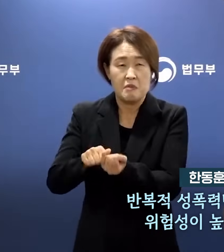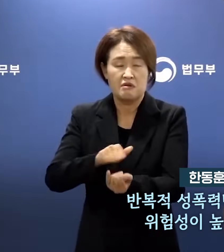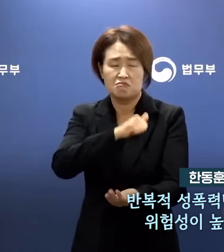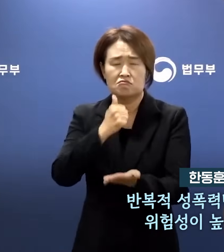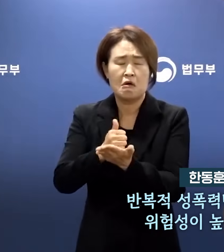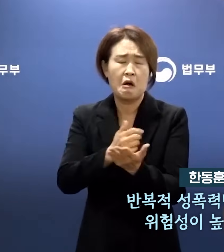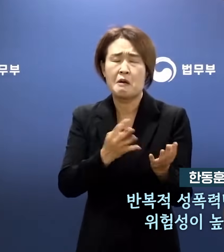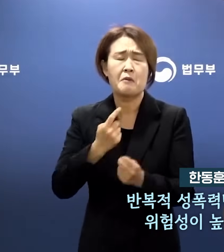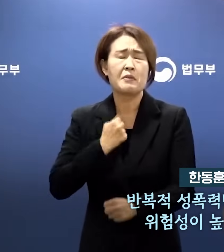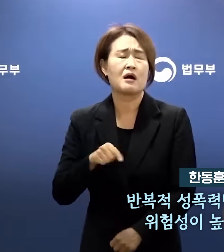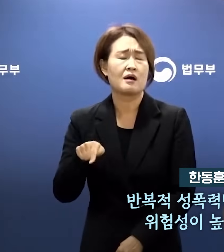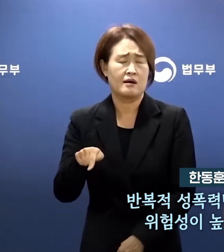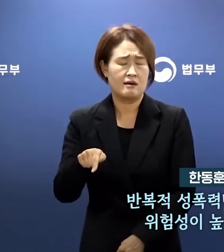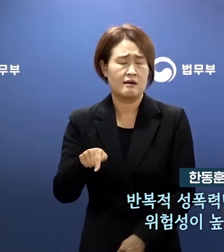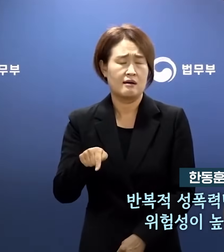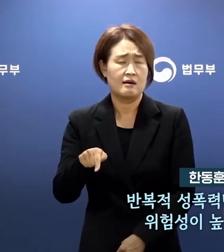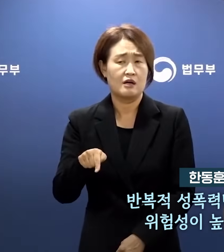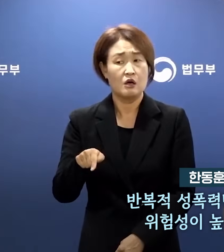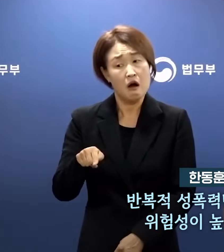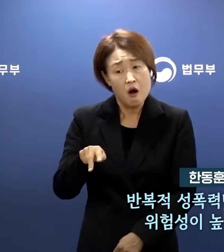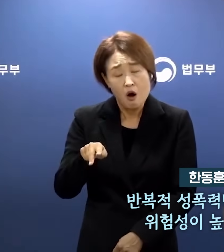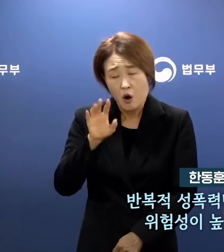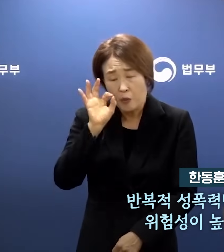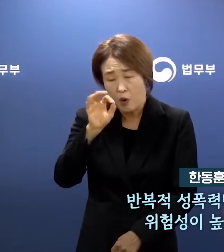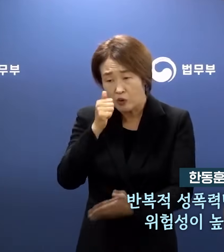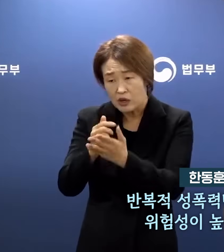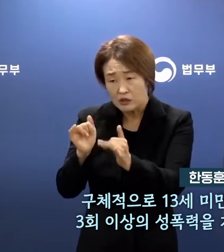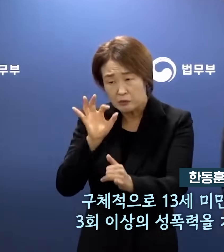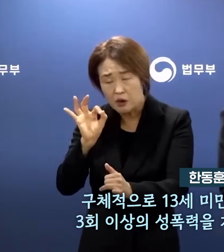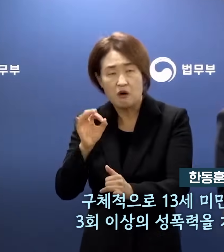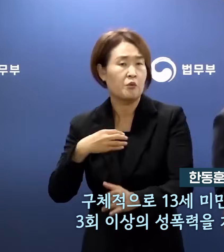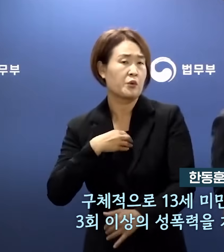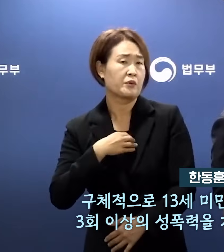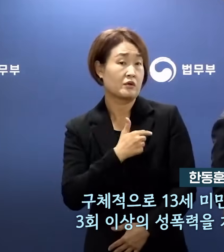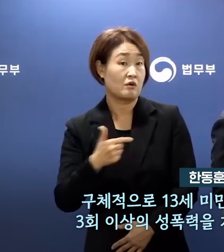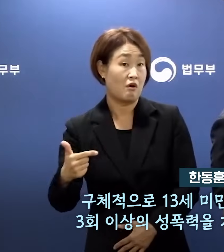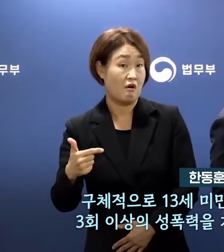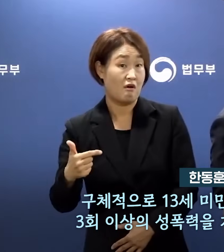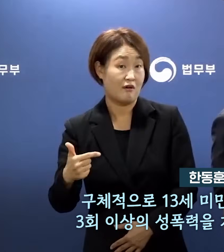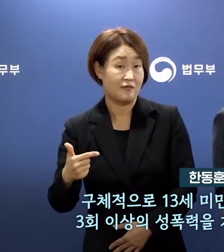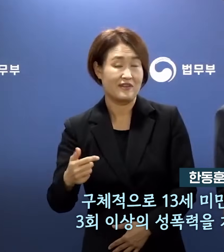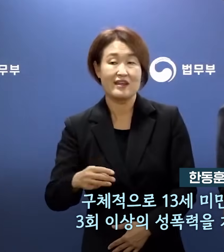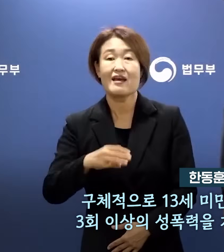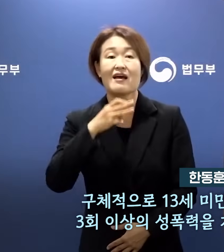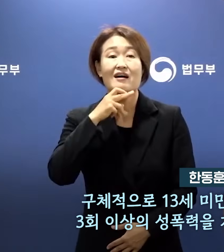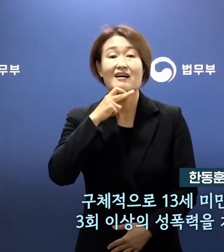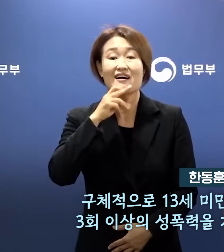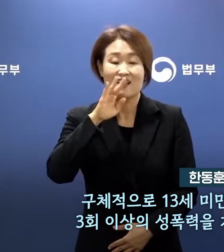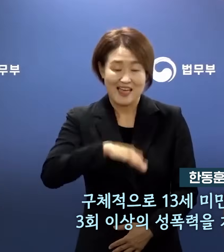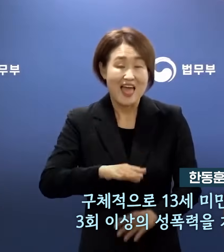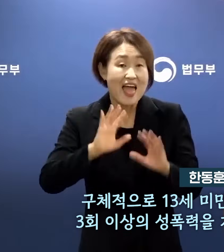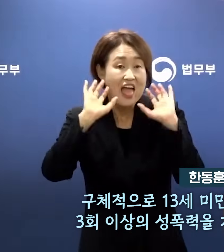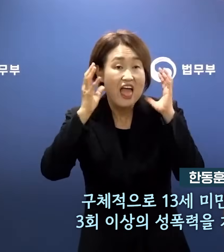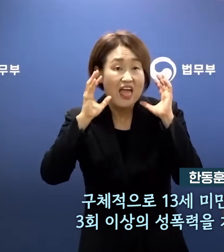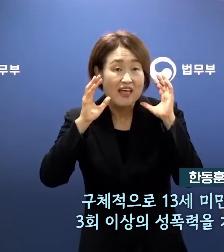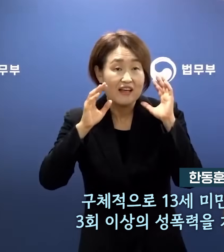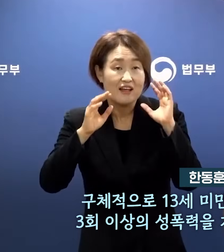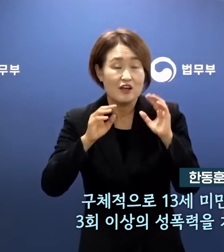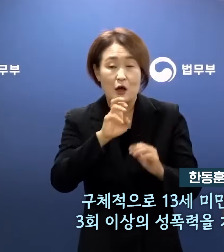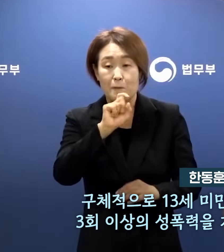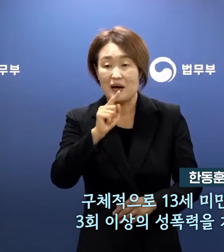저지른 등 위험성이 높은 범죄자입니다. 구체적으로 13세 미만 아동을 대상으로